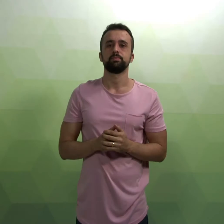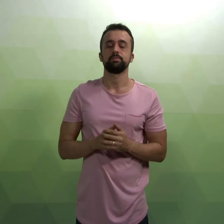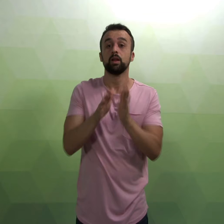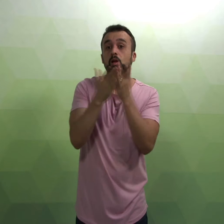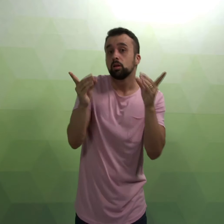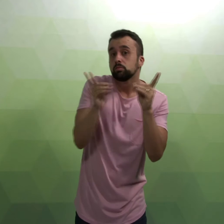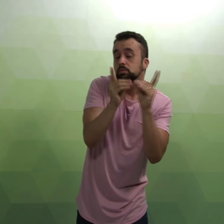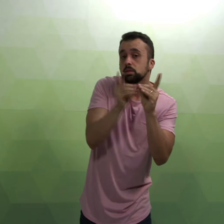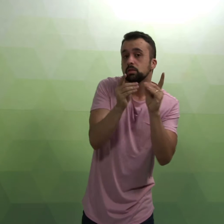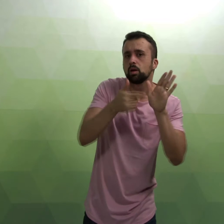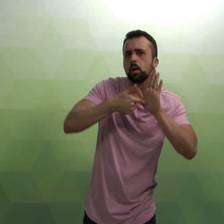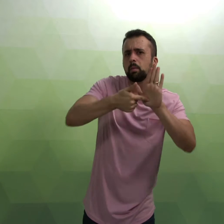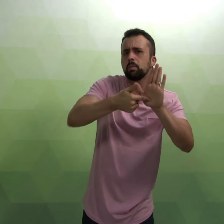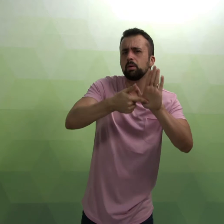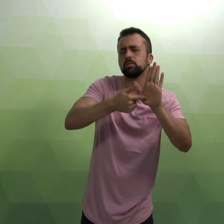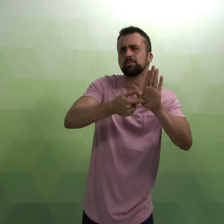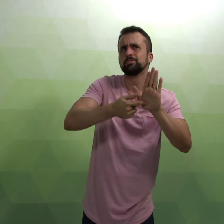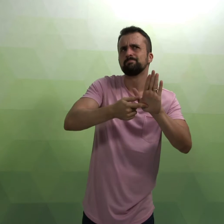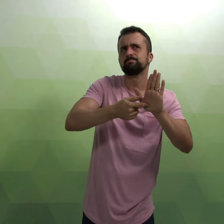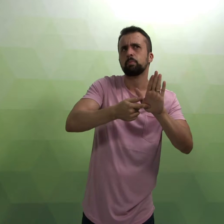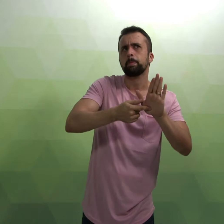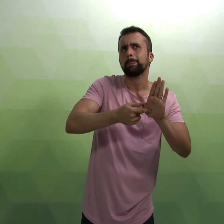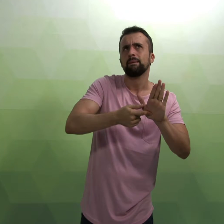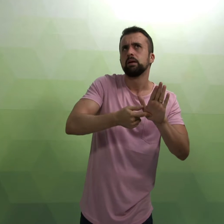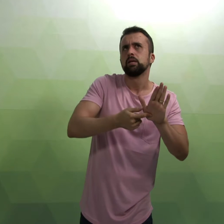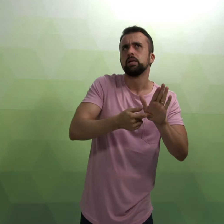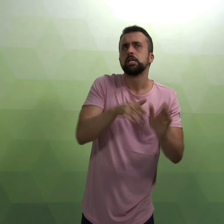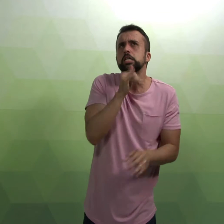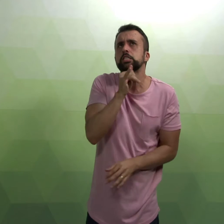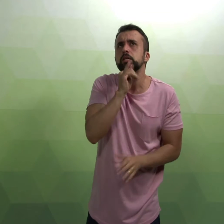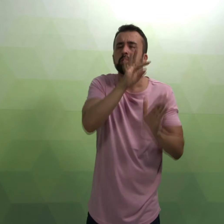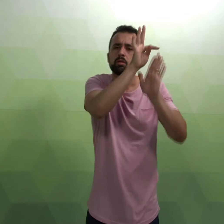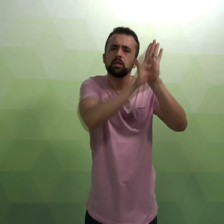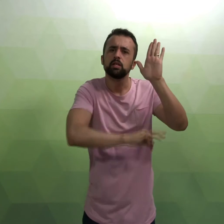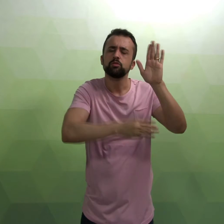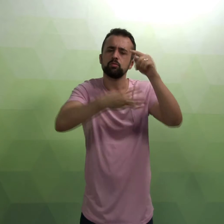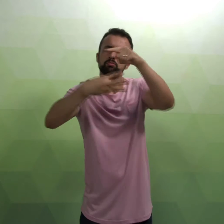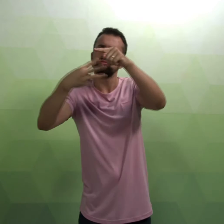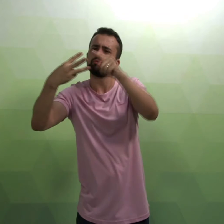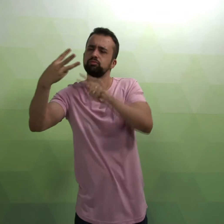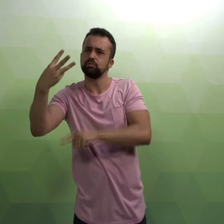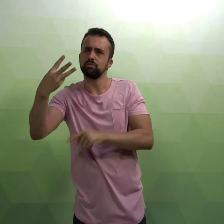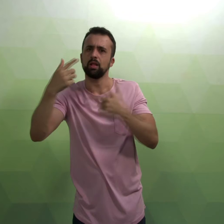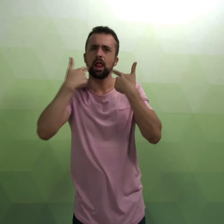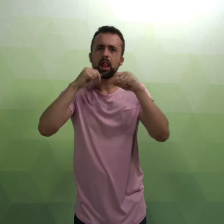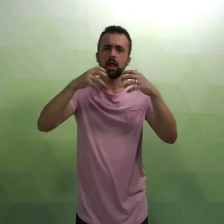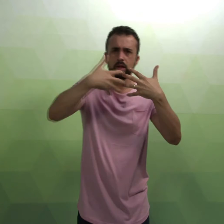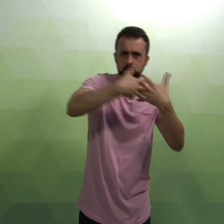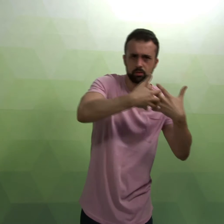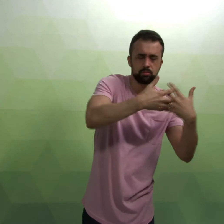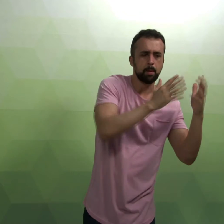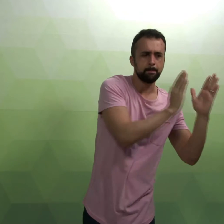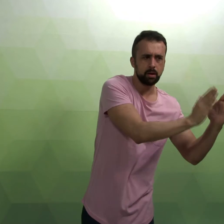O caderno didático exemplifica com três textos, cada um em uma fase da